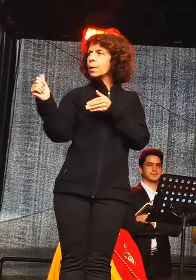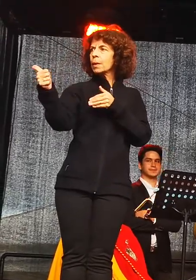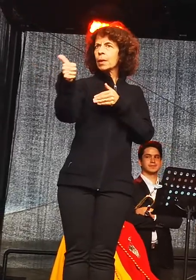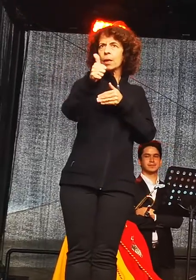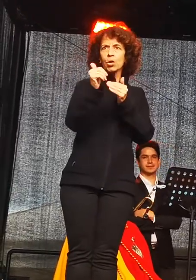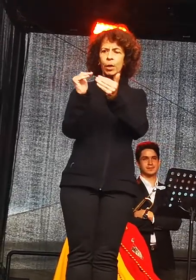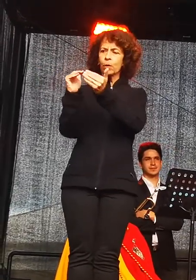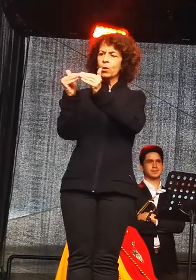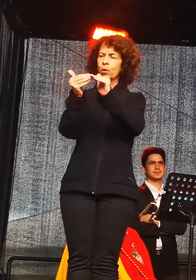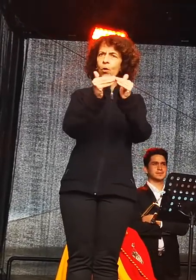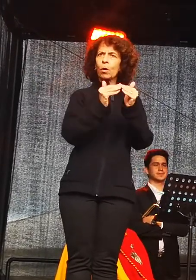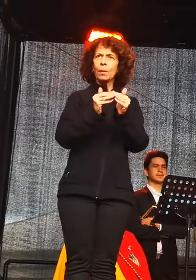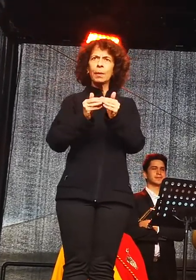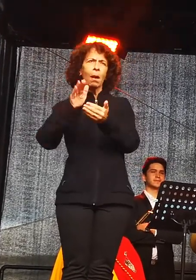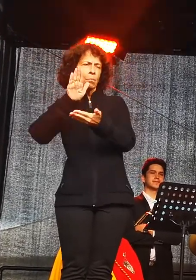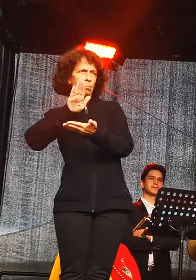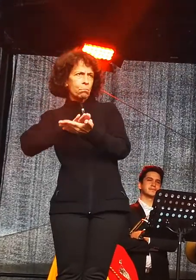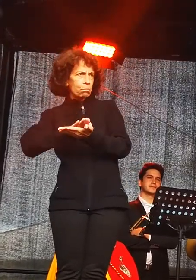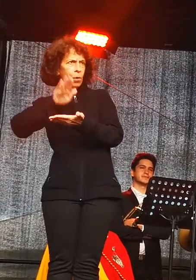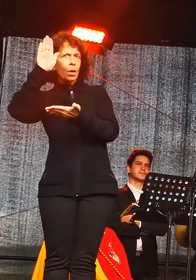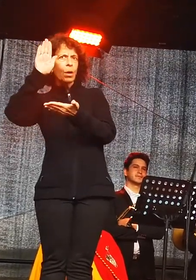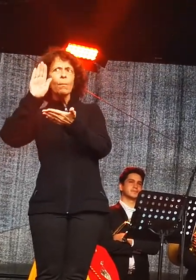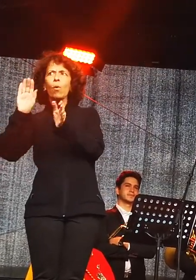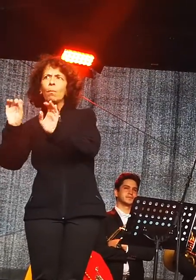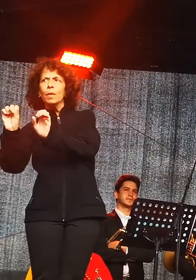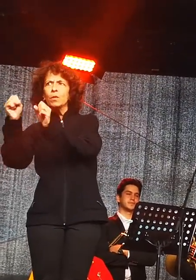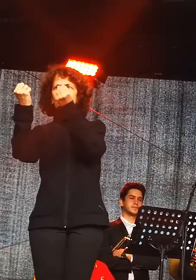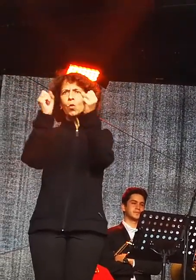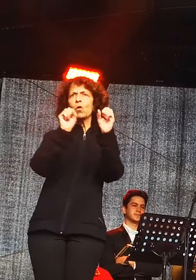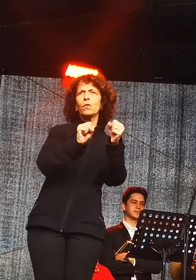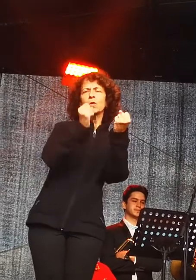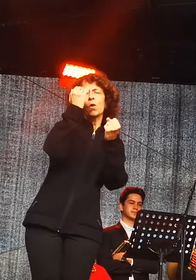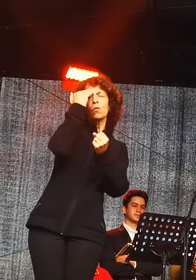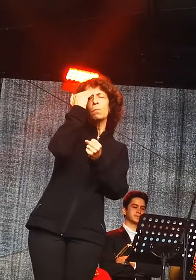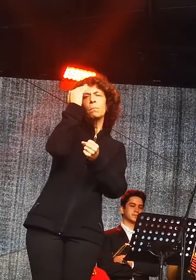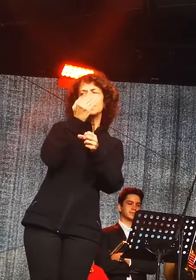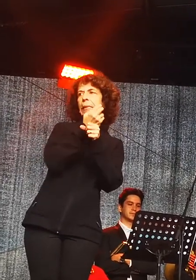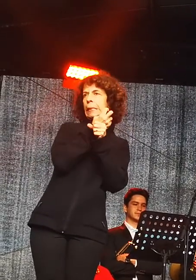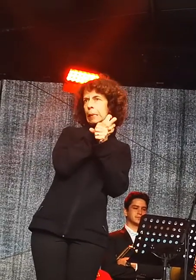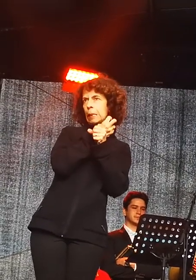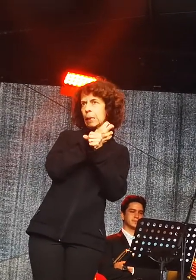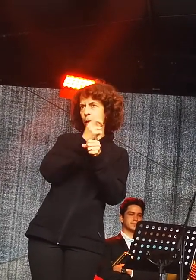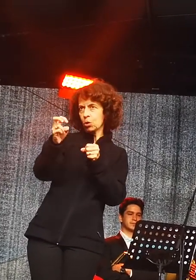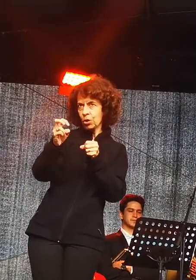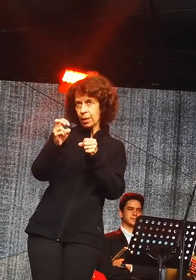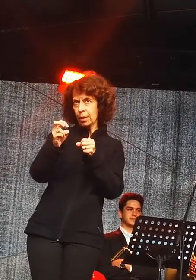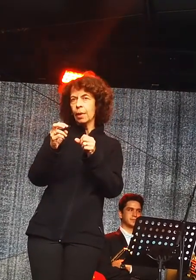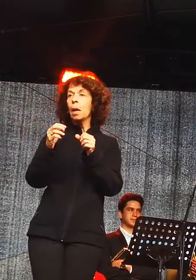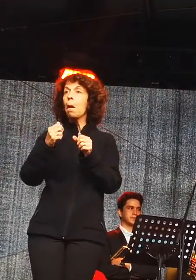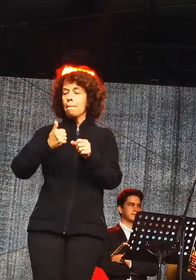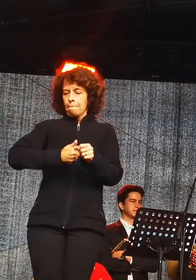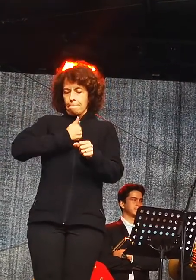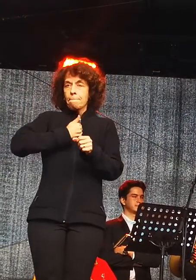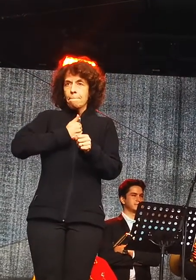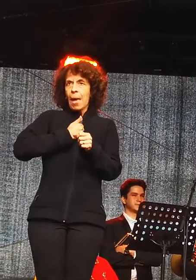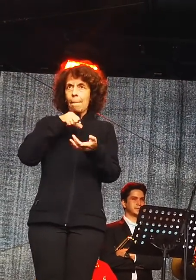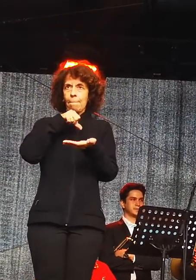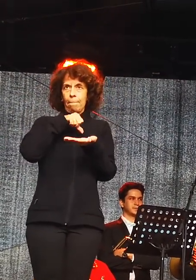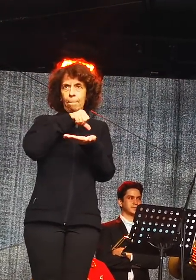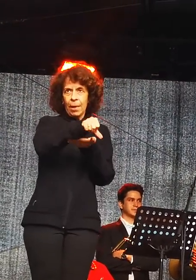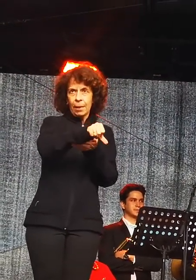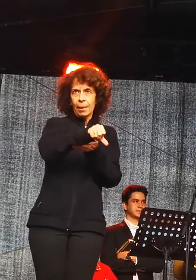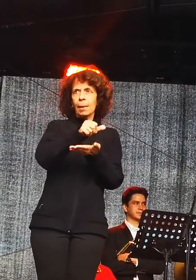des communautés promet à l'autre d'accourir à son secours en cas de nécessité, à ses propres frais, et